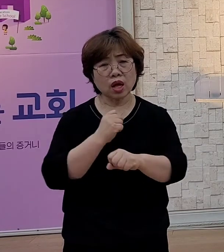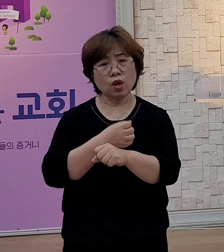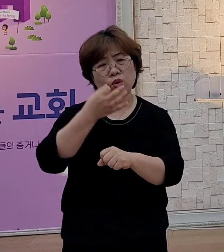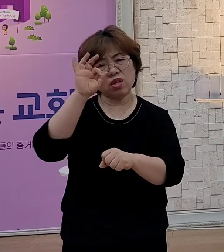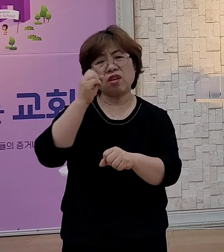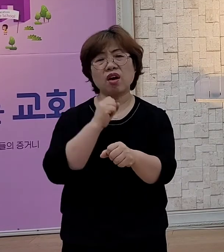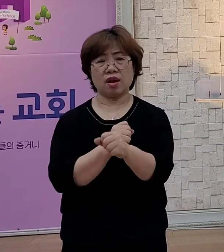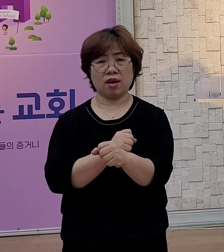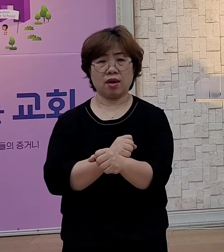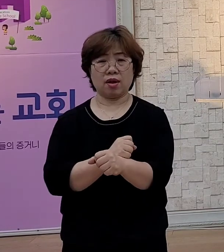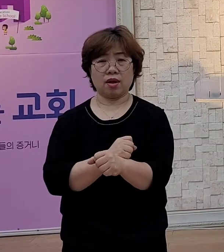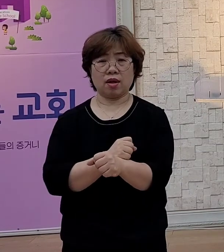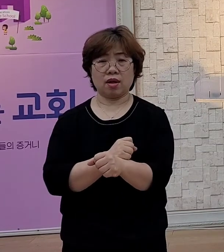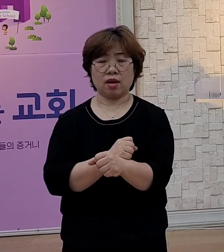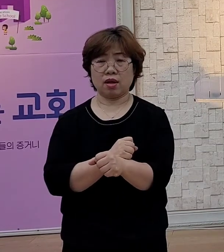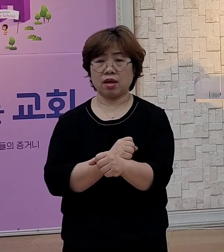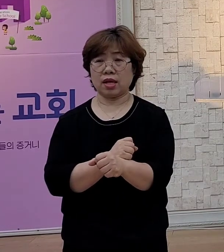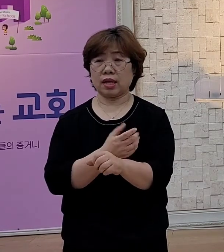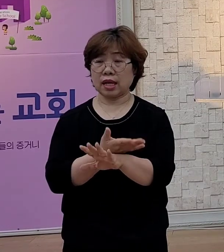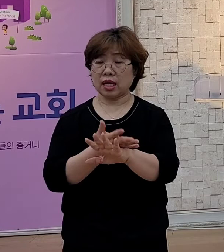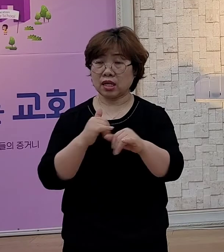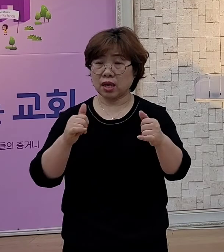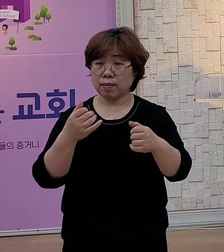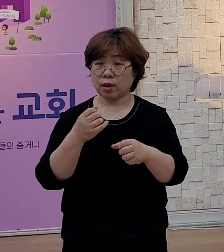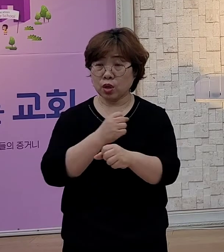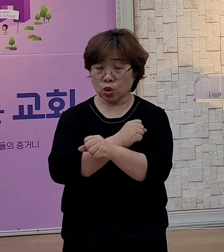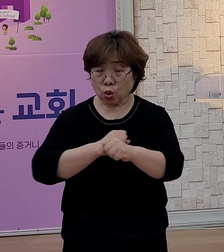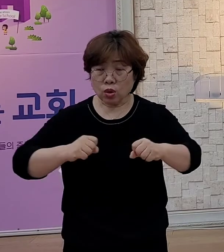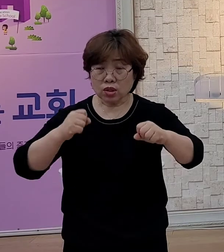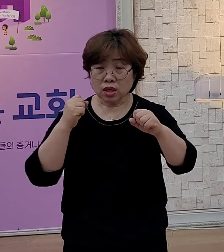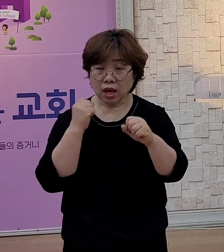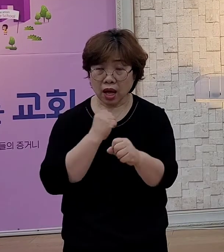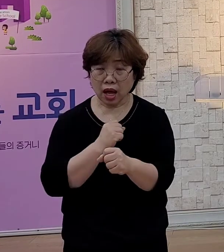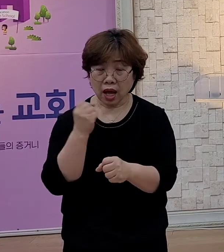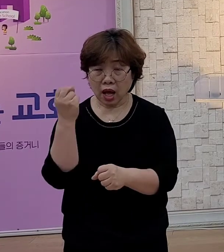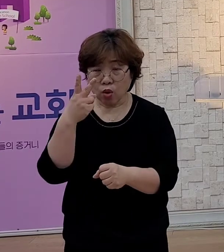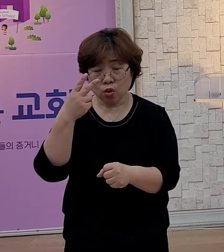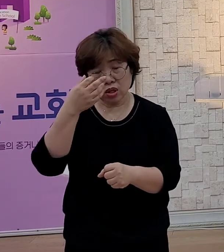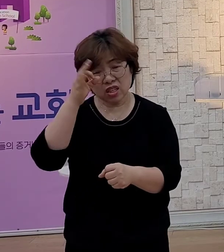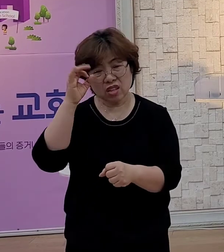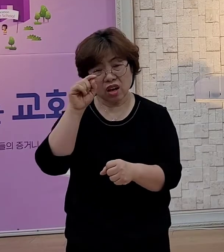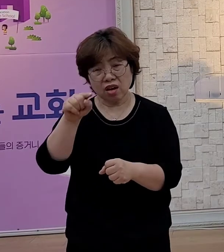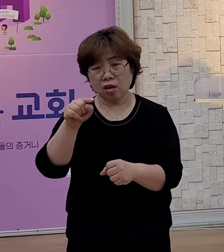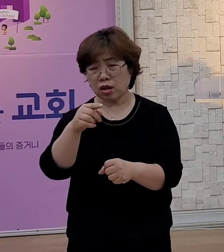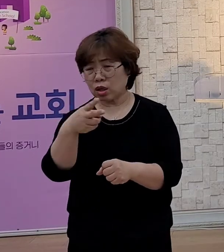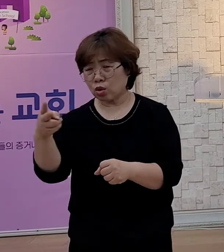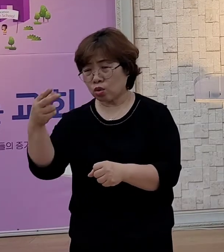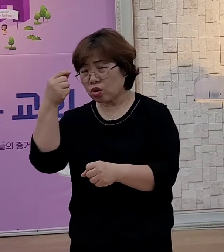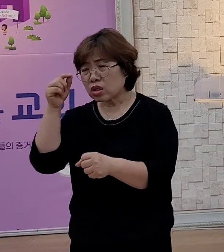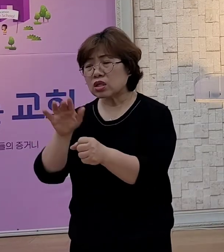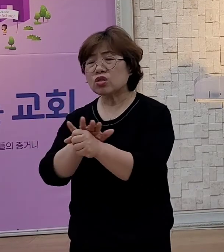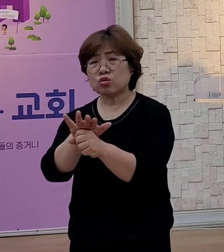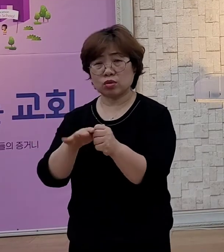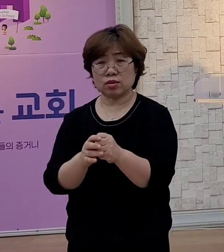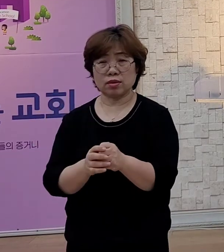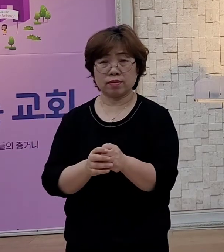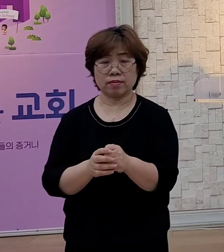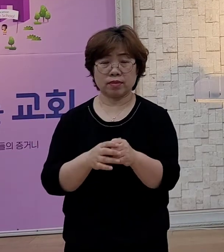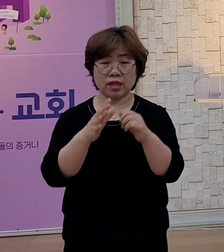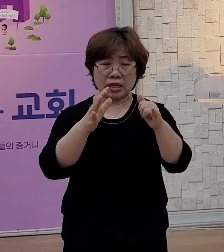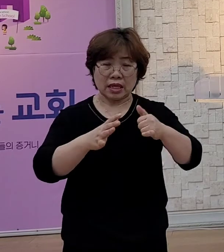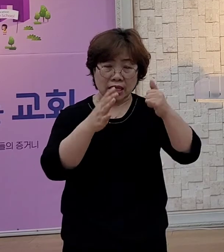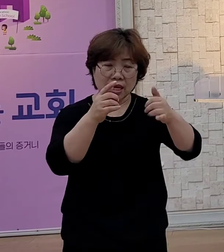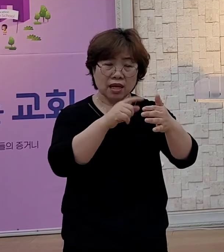이게 긍휼입니다. 긍휼. 이것만이 우리가 이 세상적인 차별, 교회